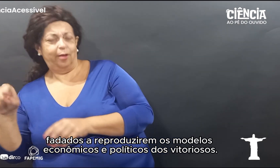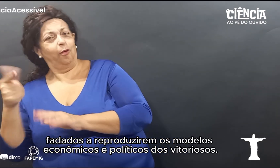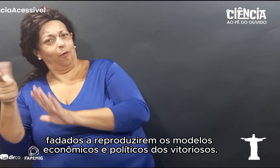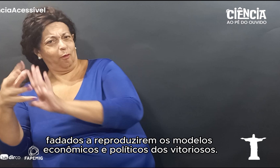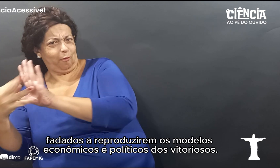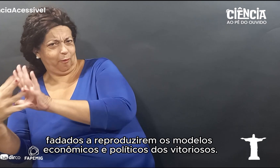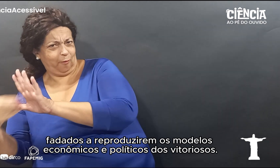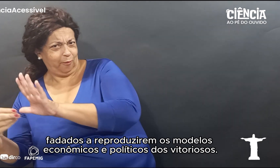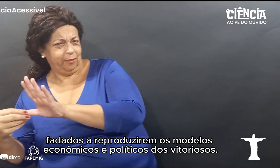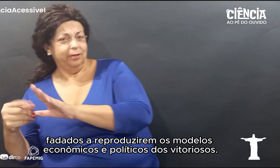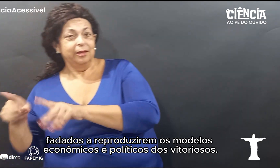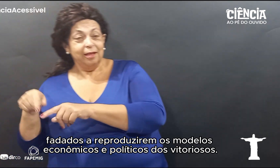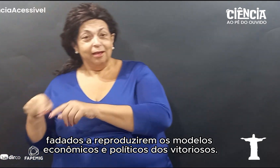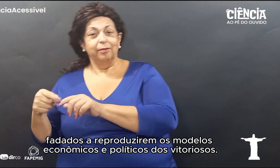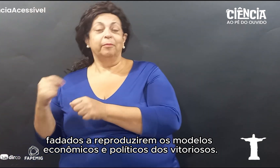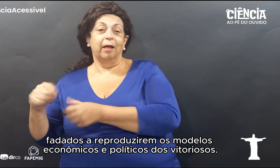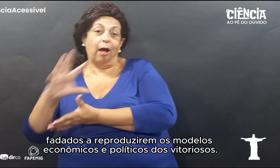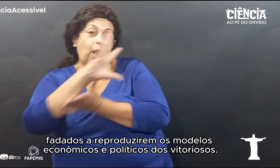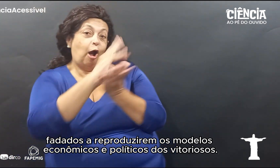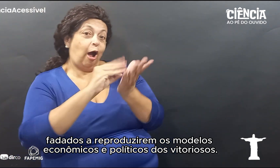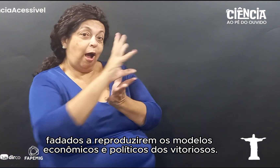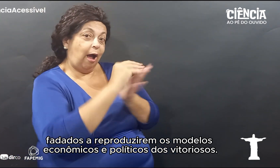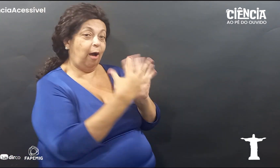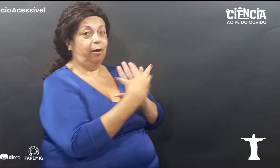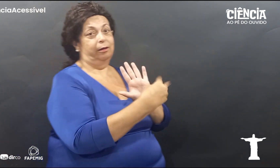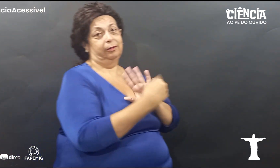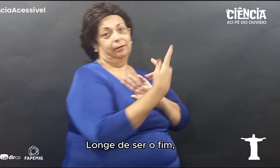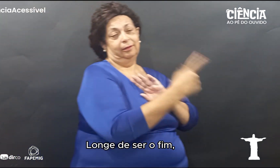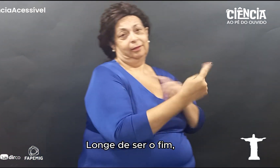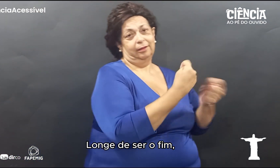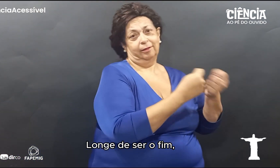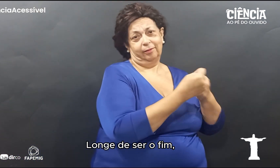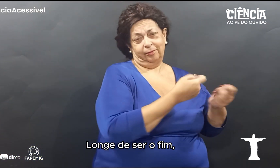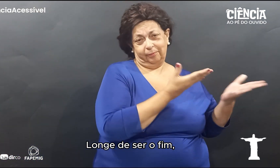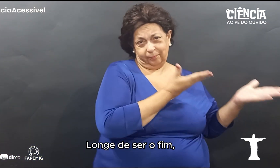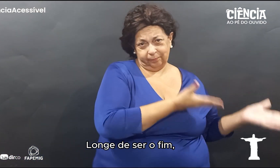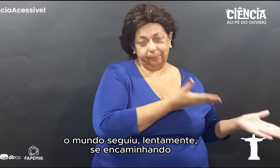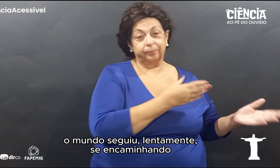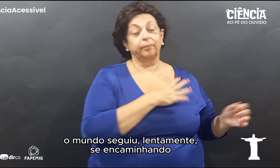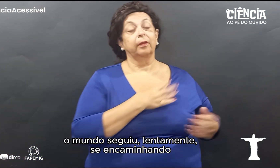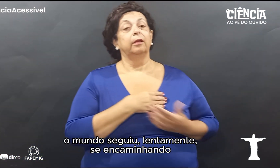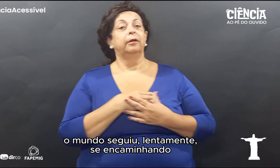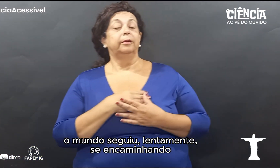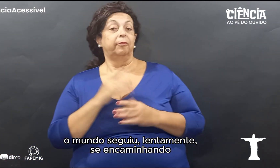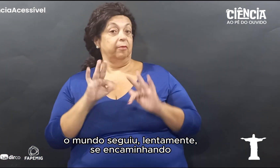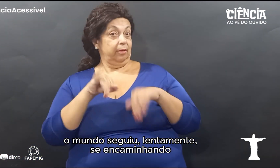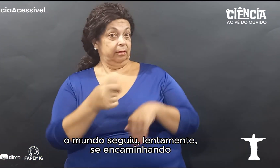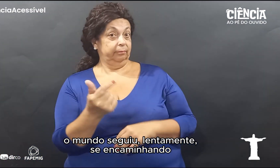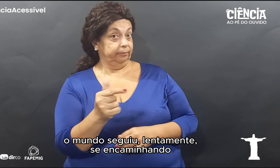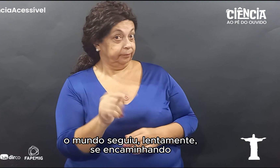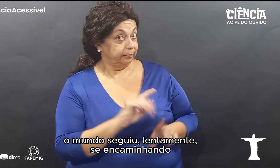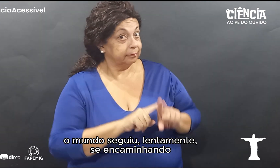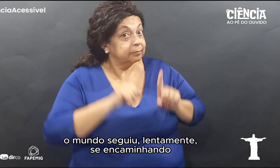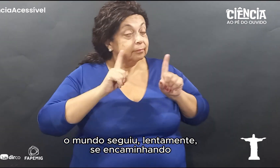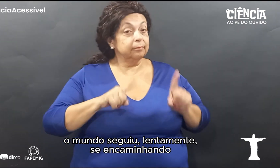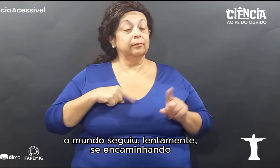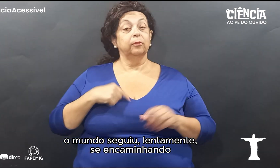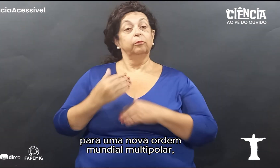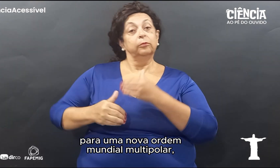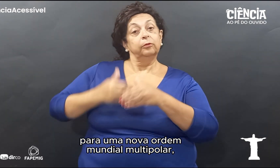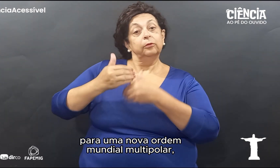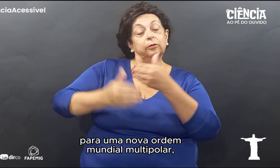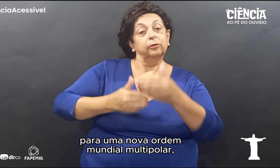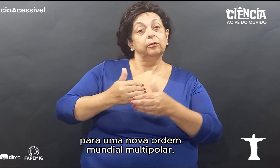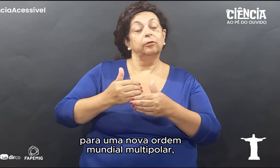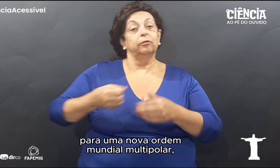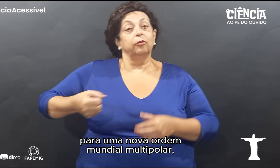reproduzirem os modelos econômicos e políticos dos vitoriosos. Longe de ser o fim, o mundo seguiu lentamente se encaminhando